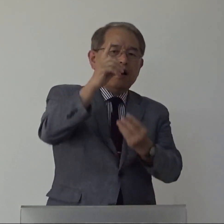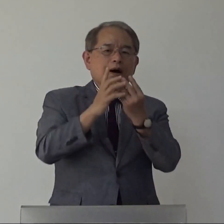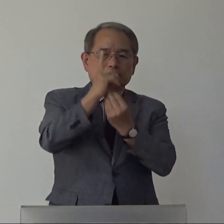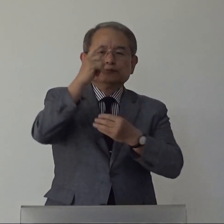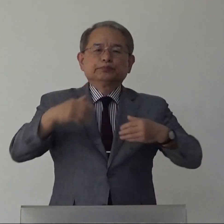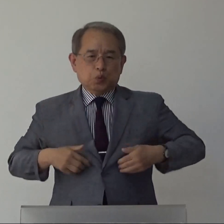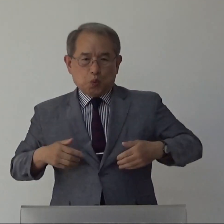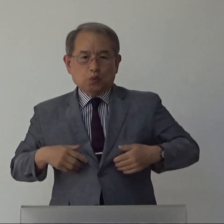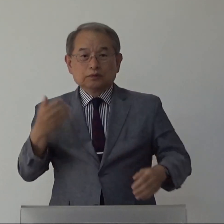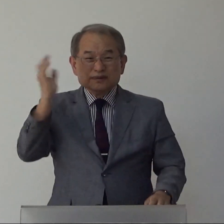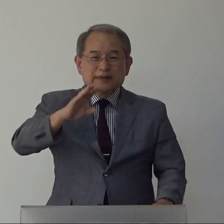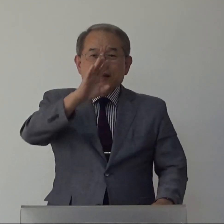핵심,